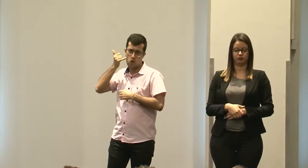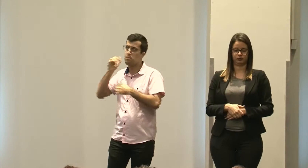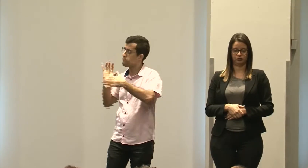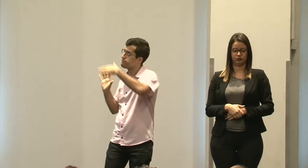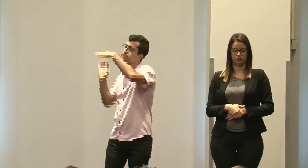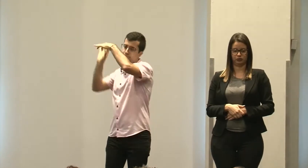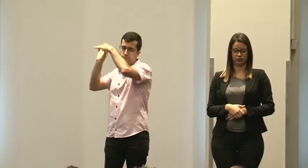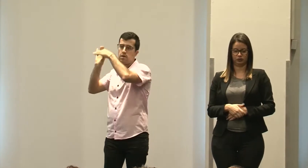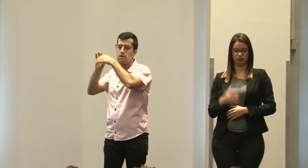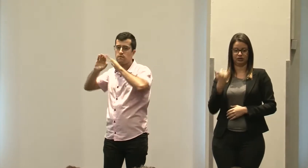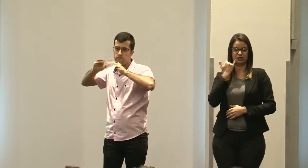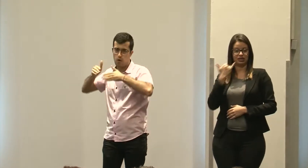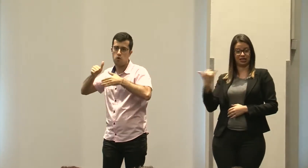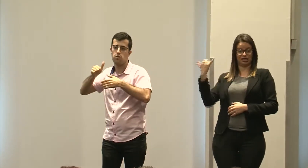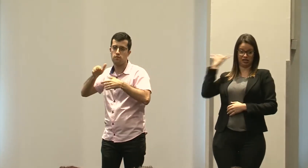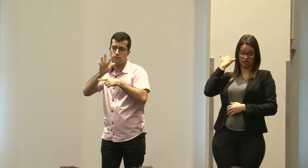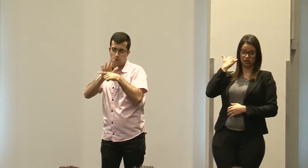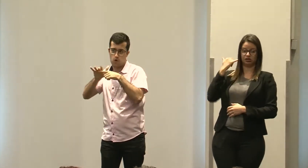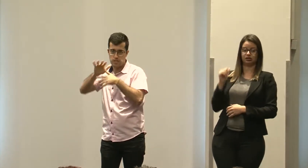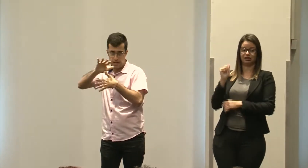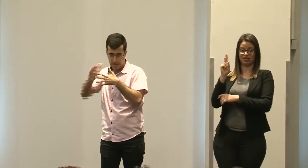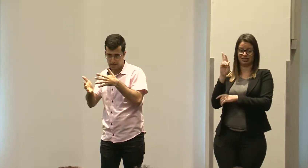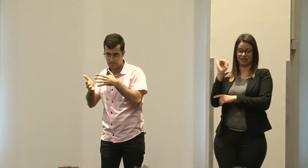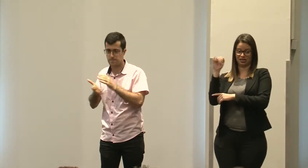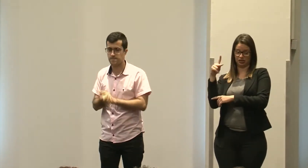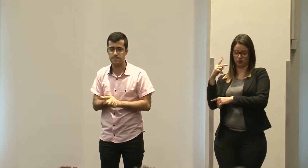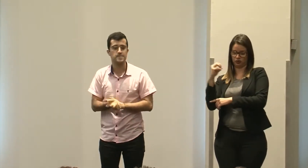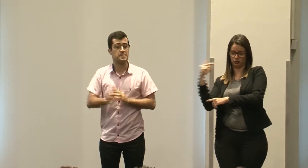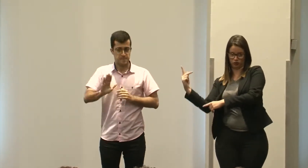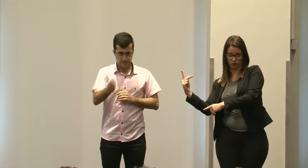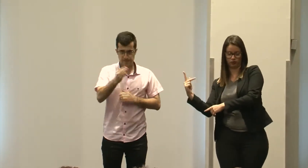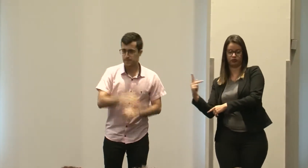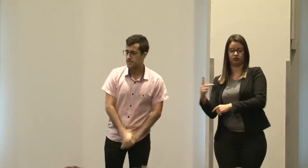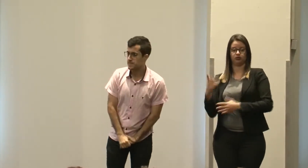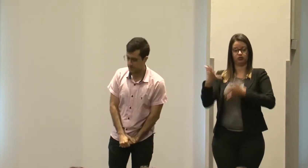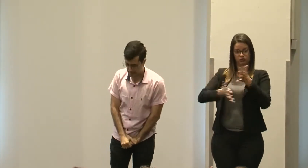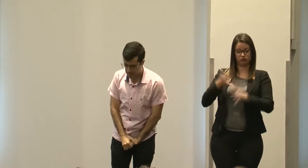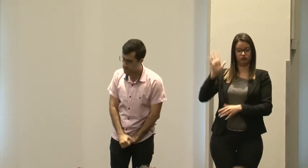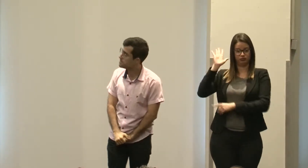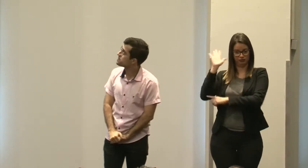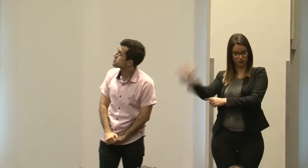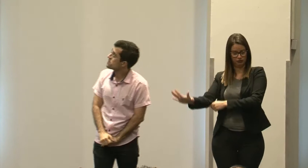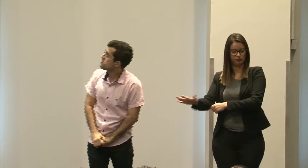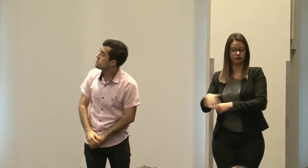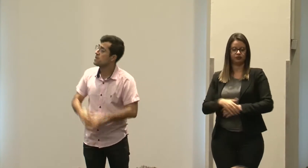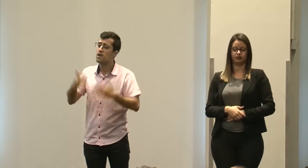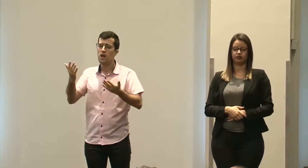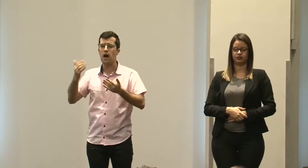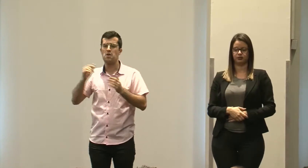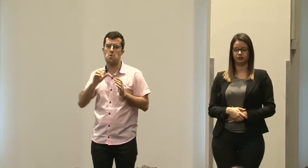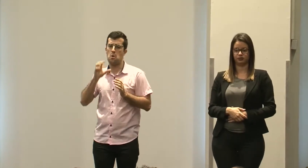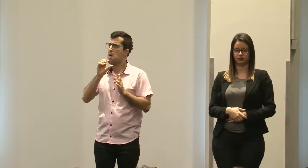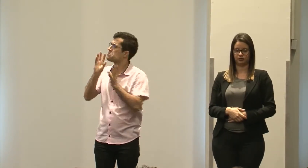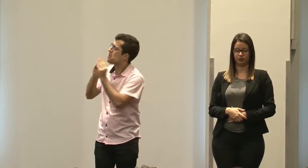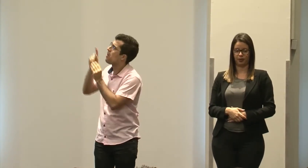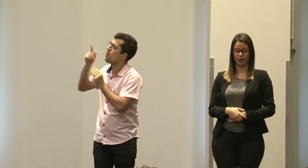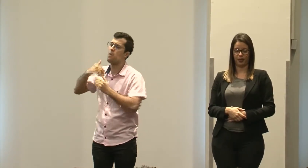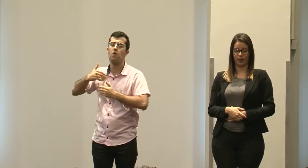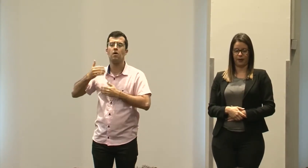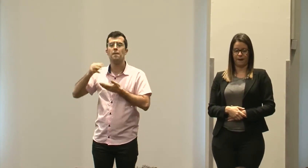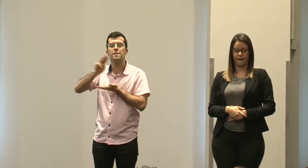Lyndall Johnson, que faz uma análise fonológica da língua de sinais, assim como Carnop, que faz da